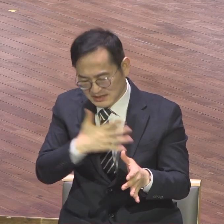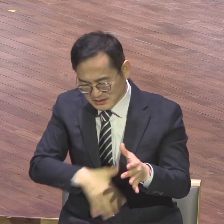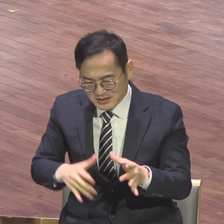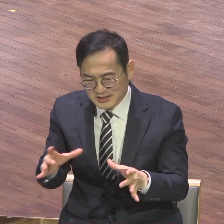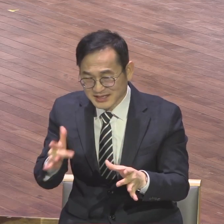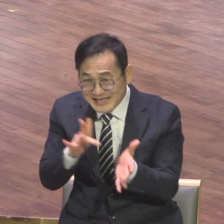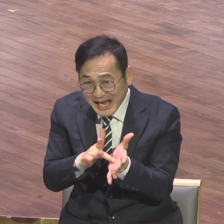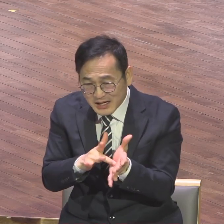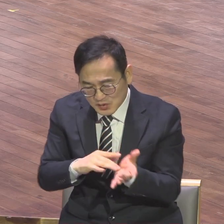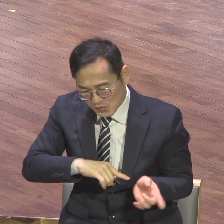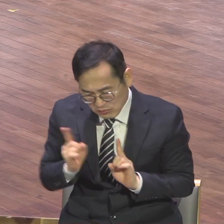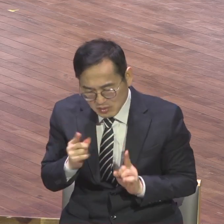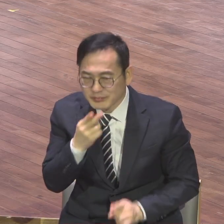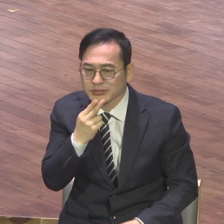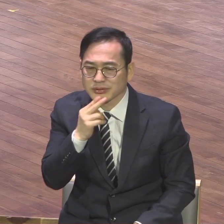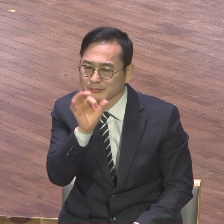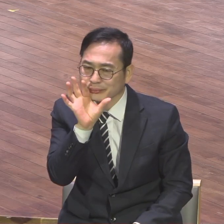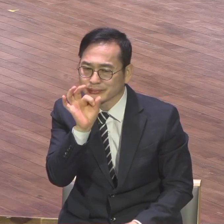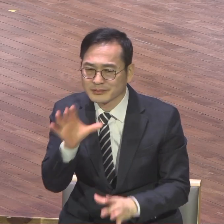고칠 수가 없는